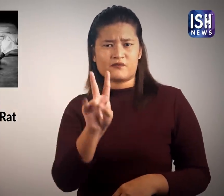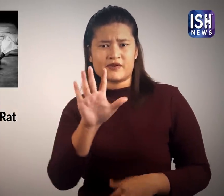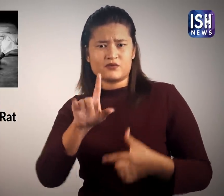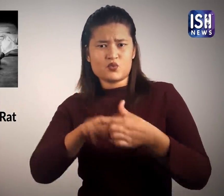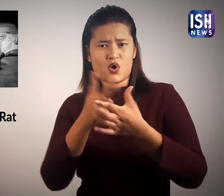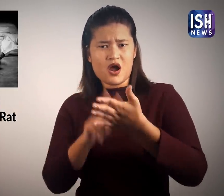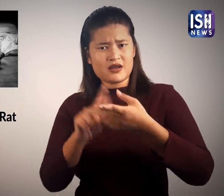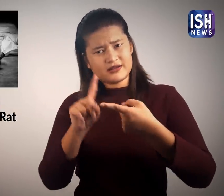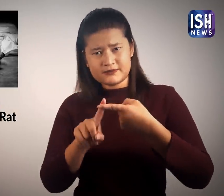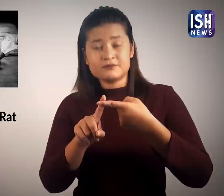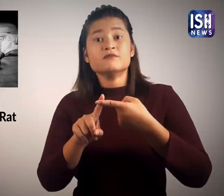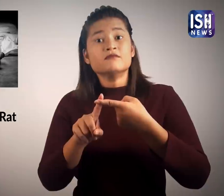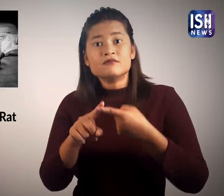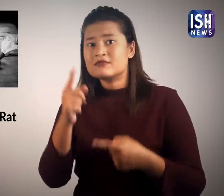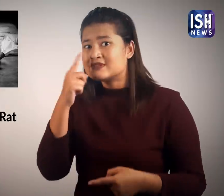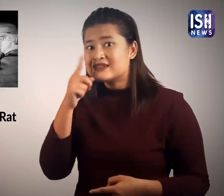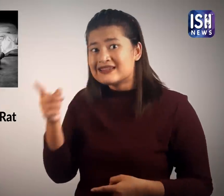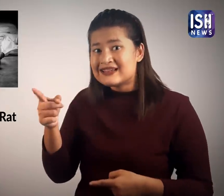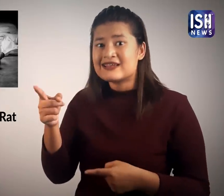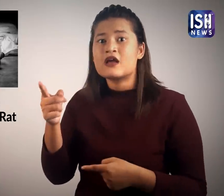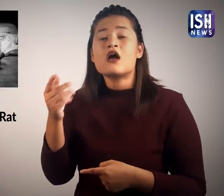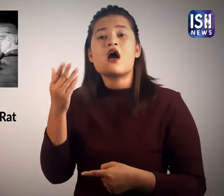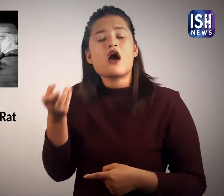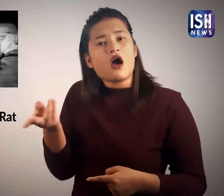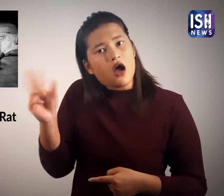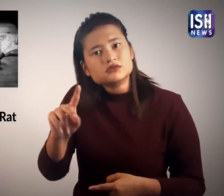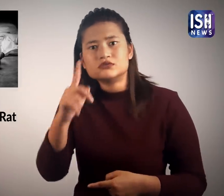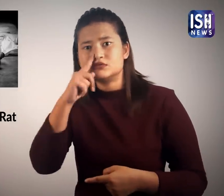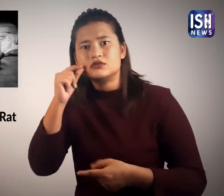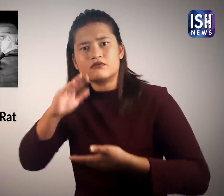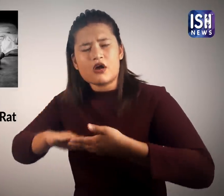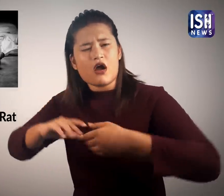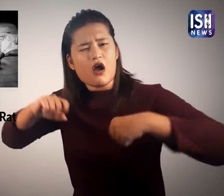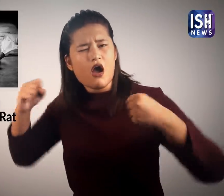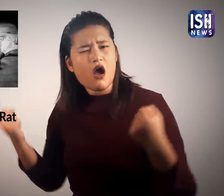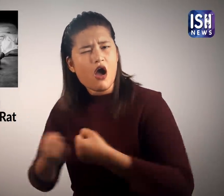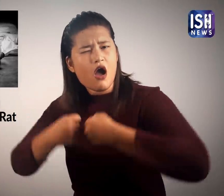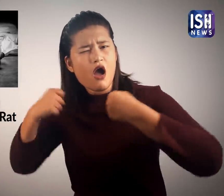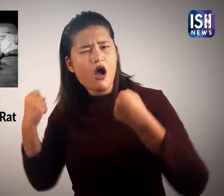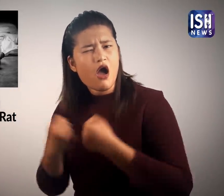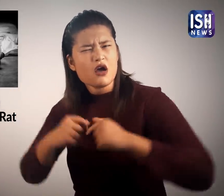को उनका जगड़ा हुआ इसलिए नाजिया घर छोड़कर अपनी बेहन के पास रहने चली गई